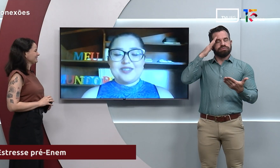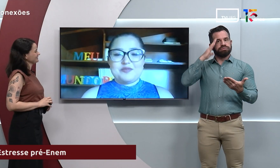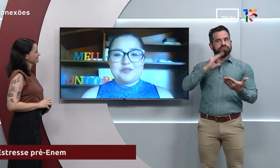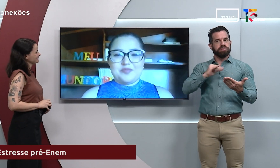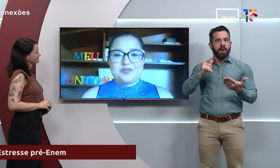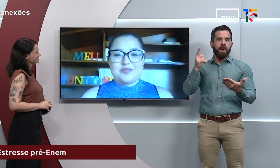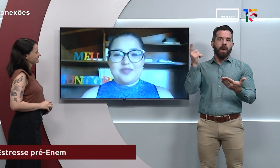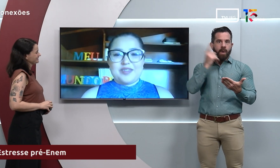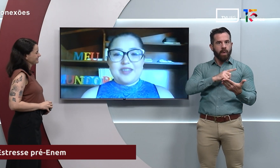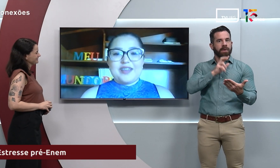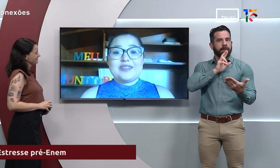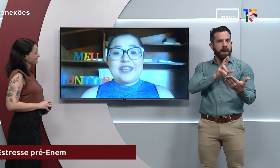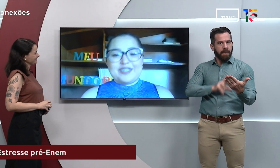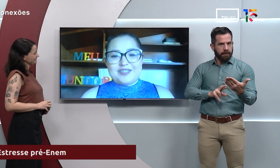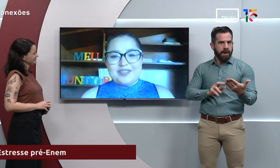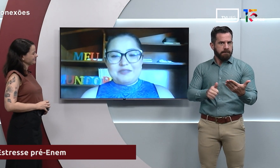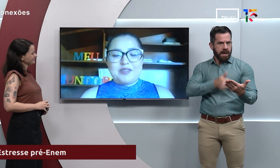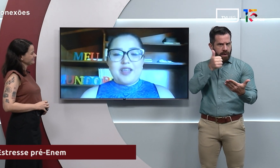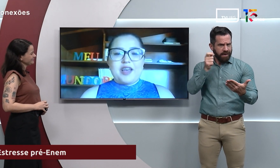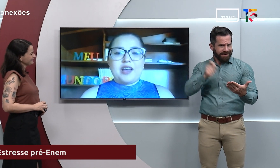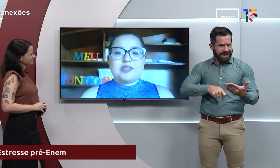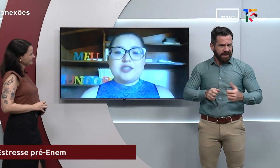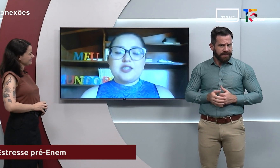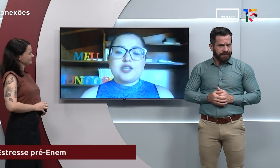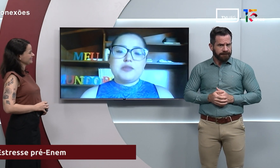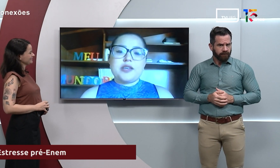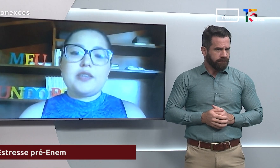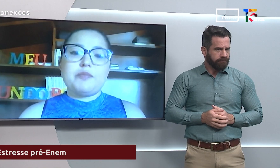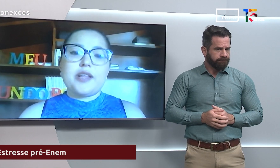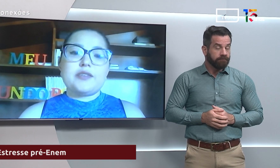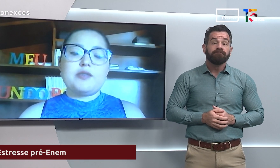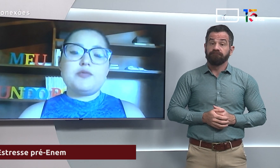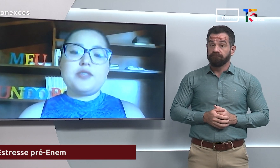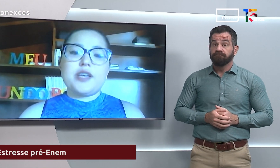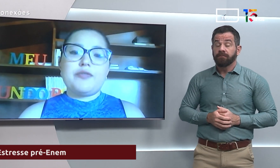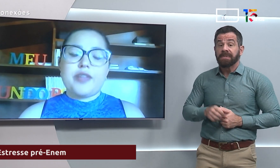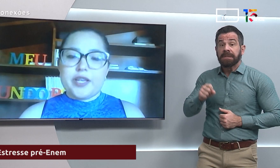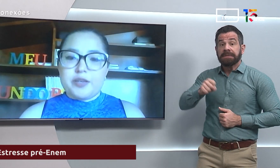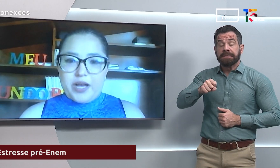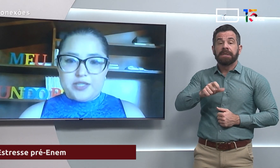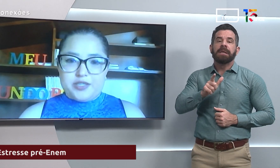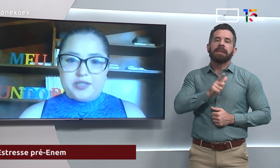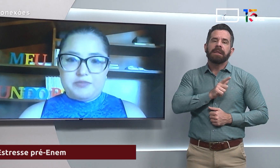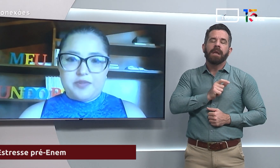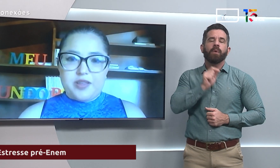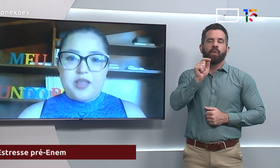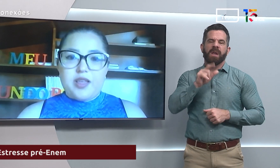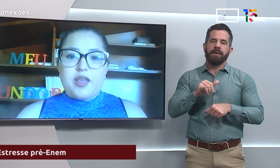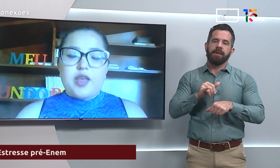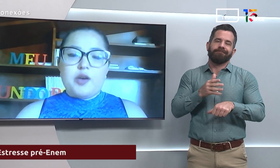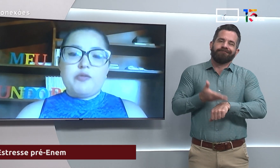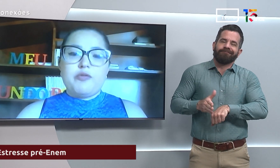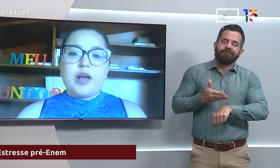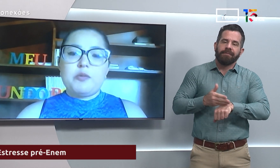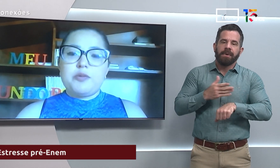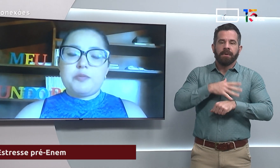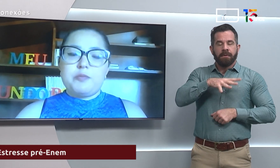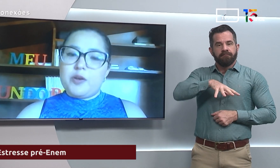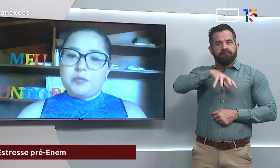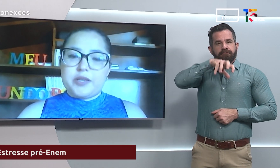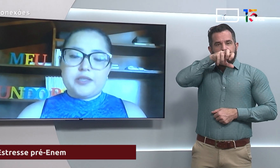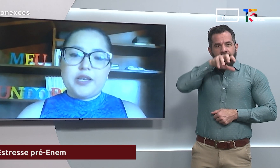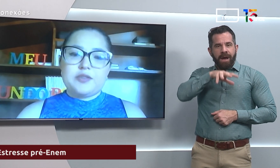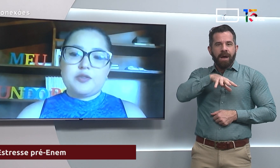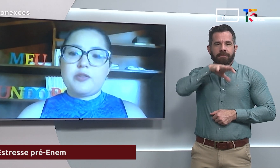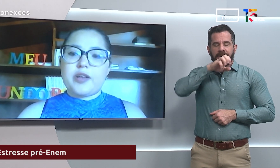melhor? Tem sim. A gente chama de respiração diafragmática. Eu falo para os